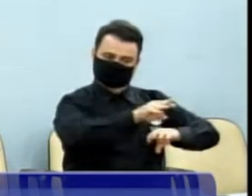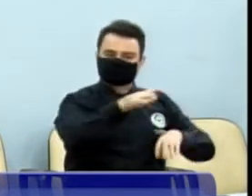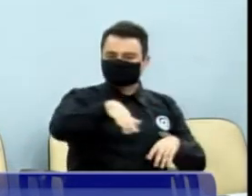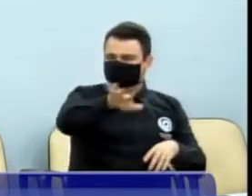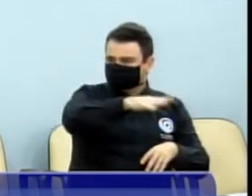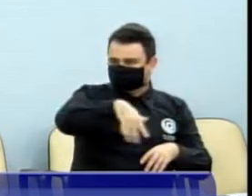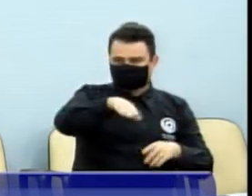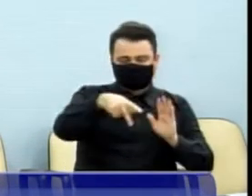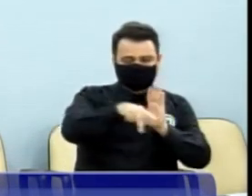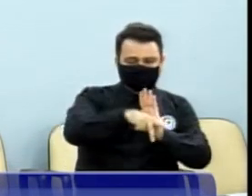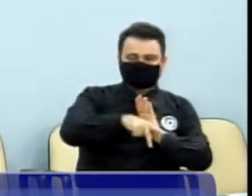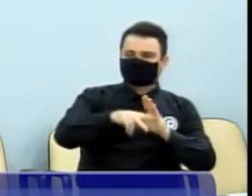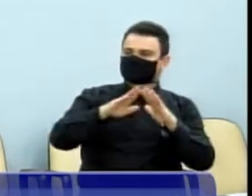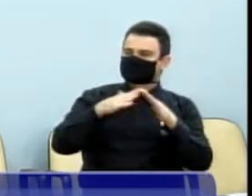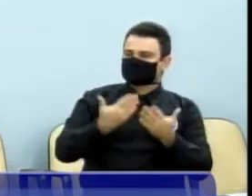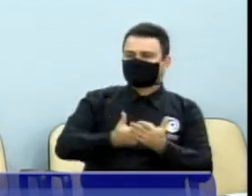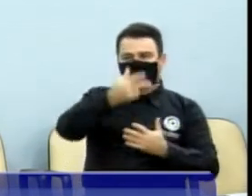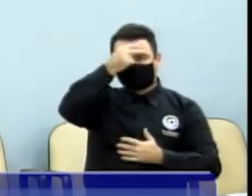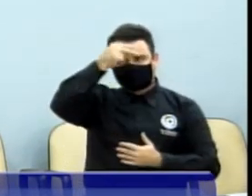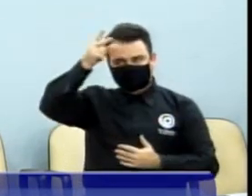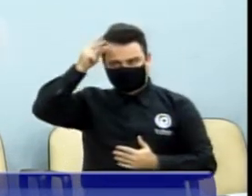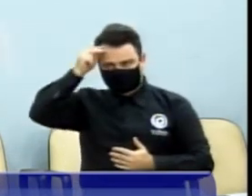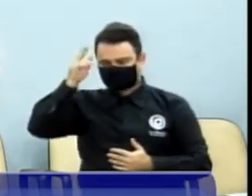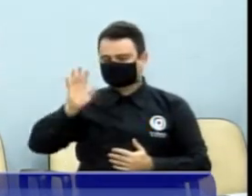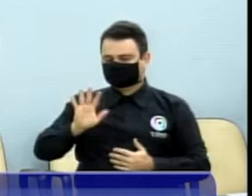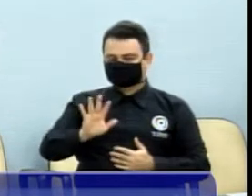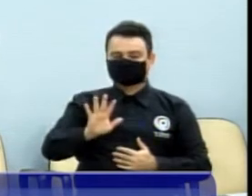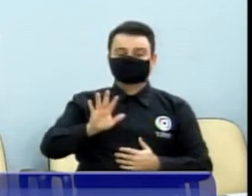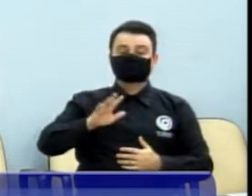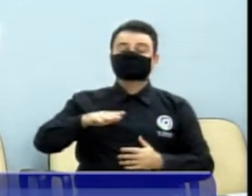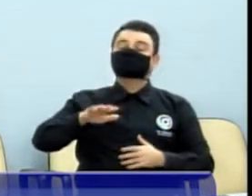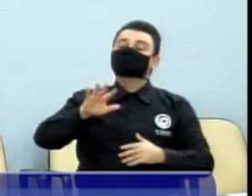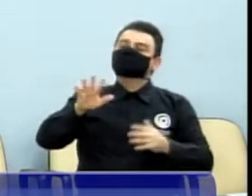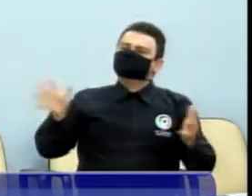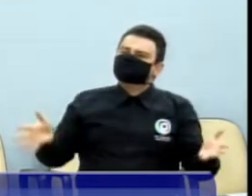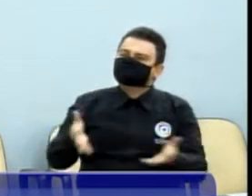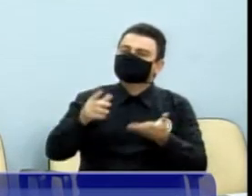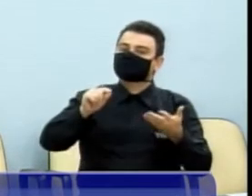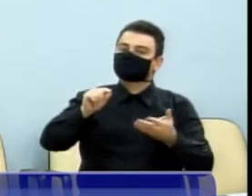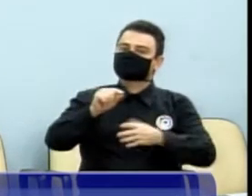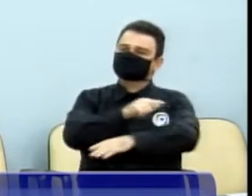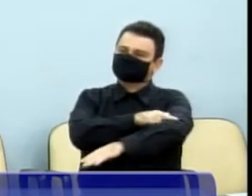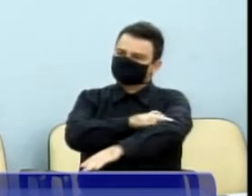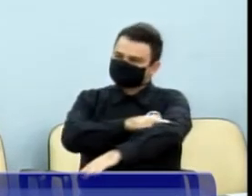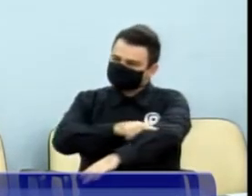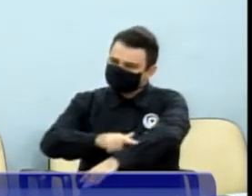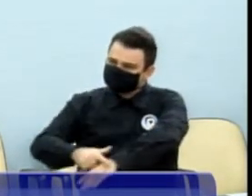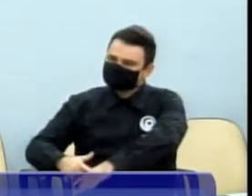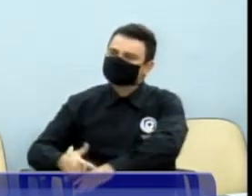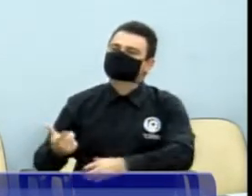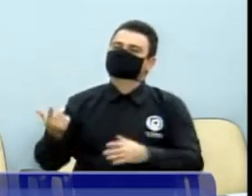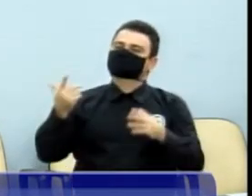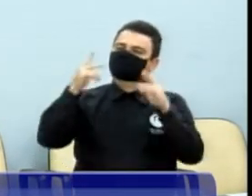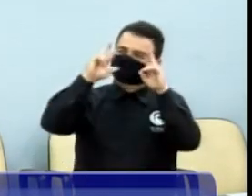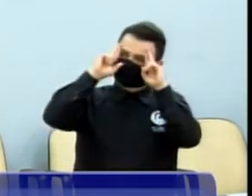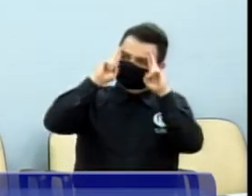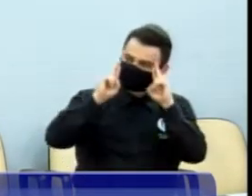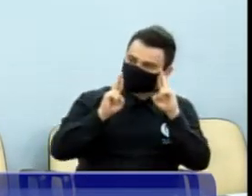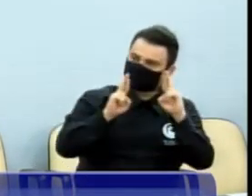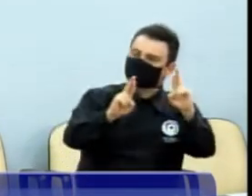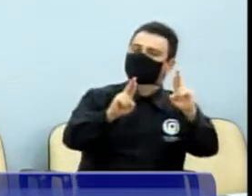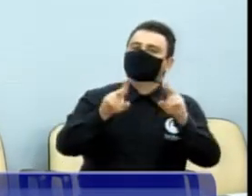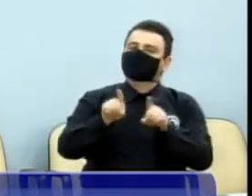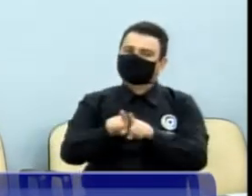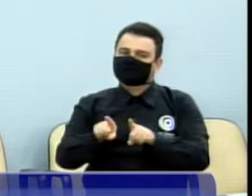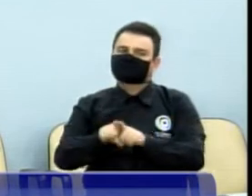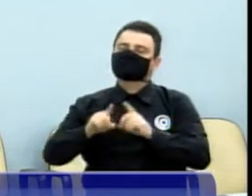tá voltado a questão da Cidadania e respeito respeito cidadania não interfere no processo